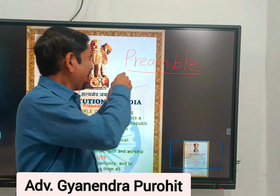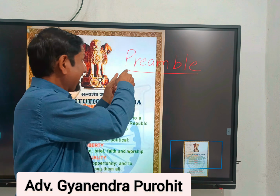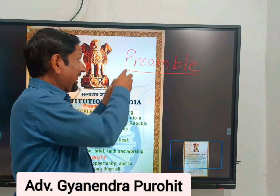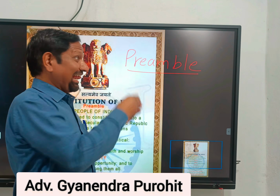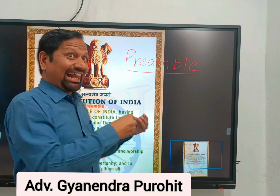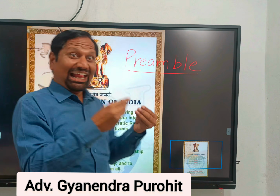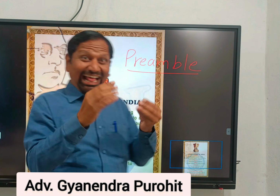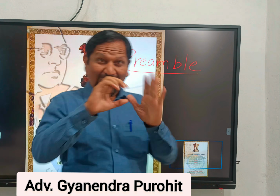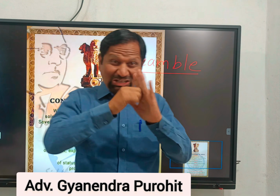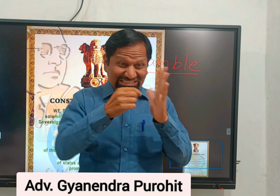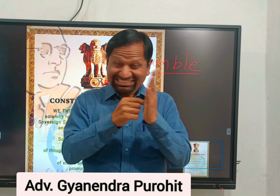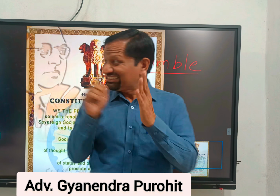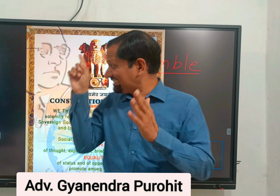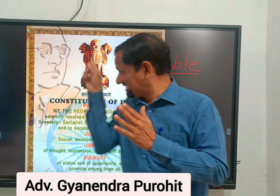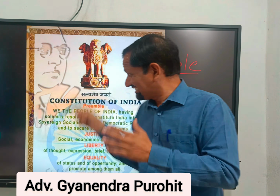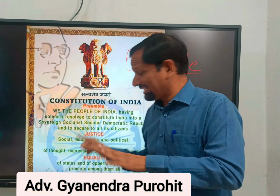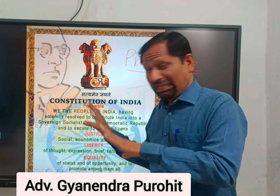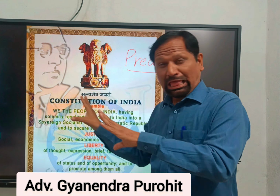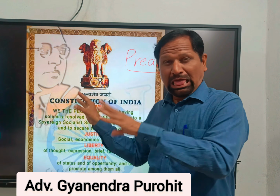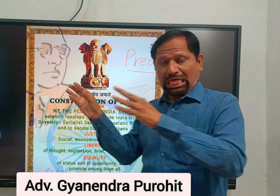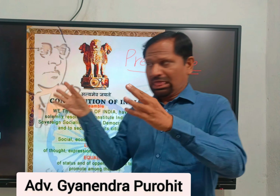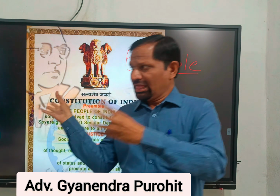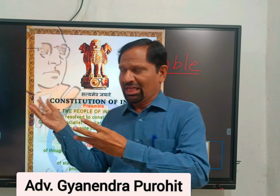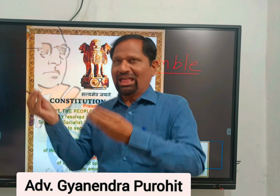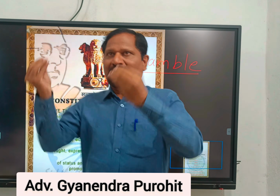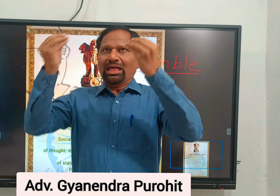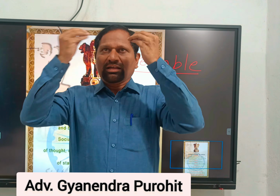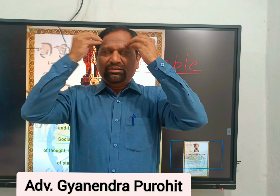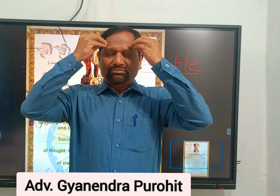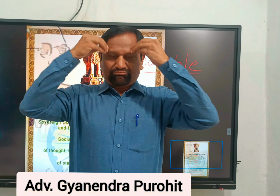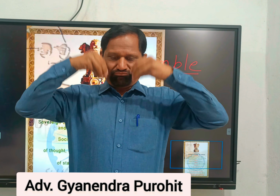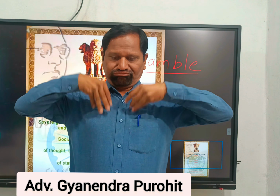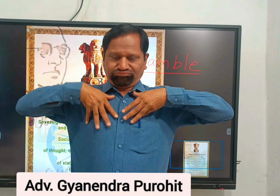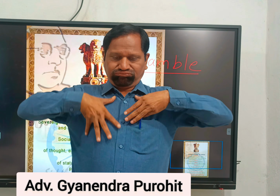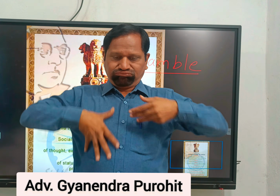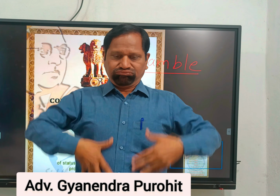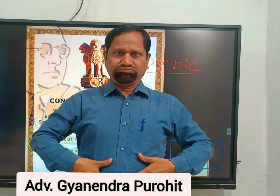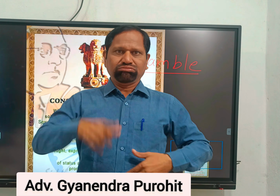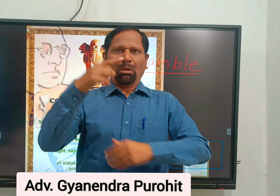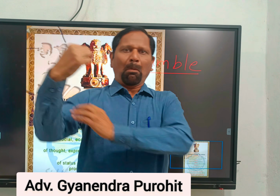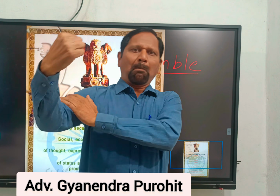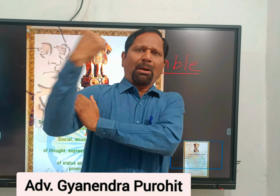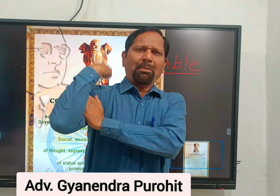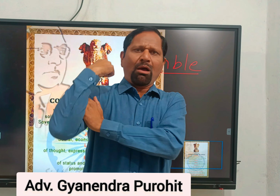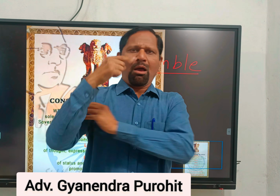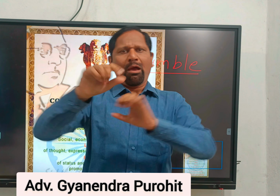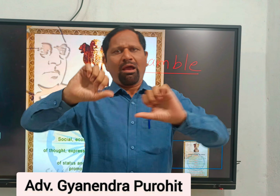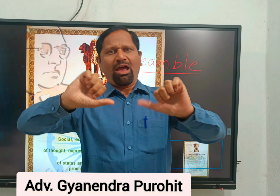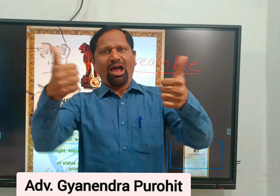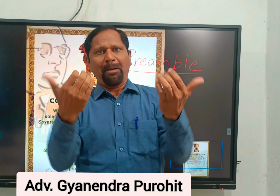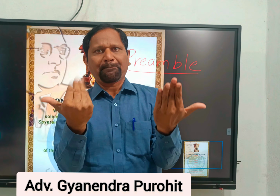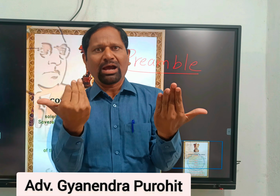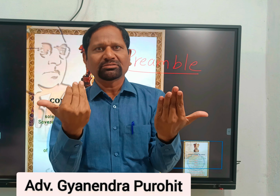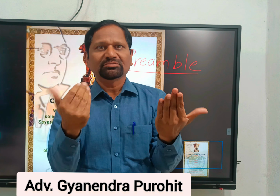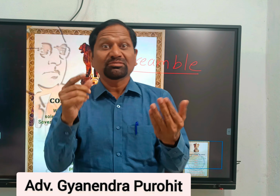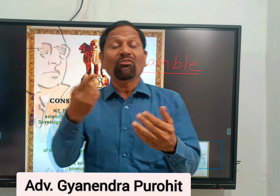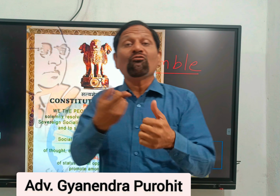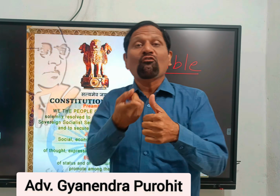इस सारे लोग मिलकर इस देश के मालिक हैं। हम ही लोग इस देश को संचालित करते हैं। एक बार